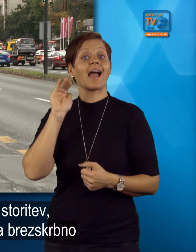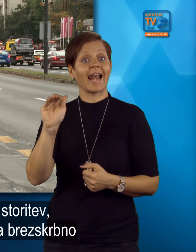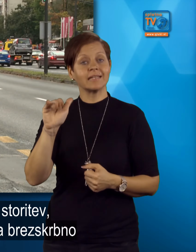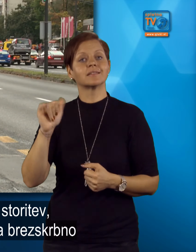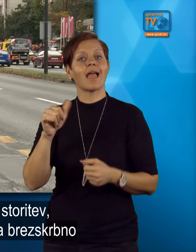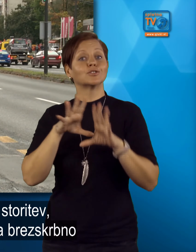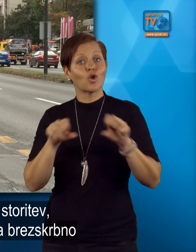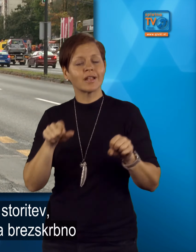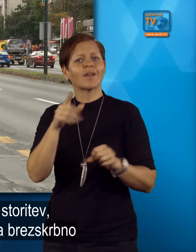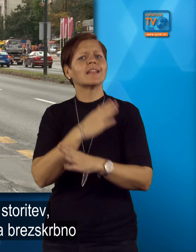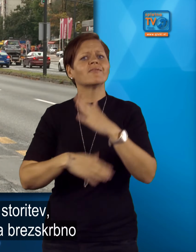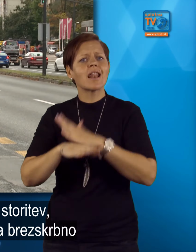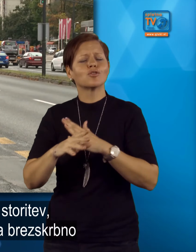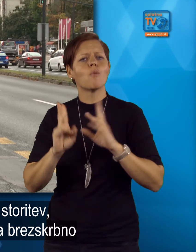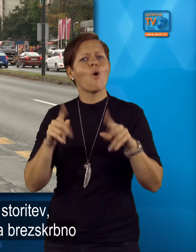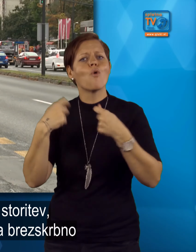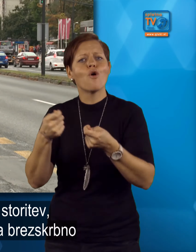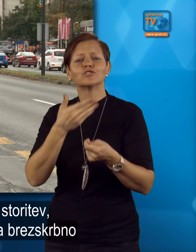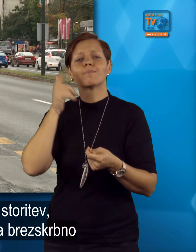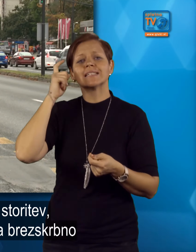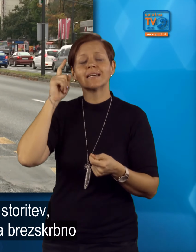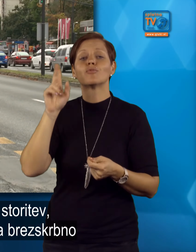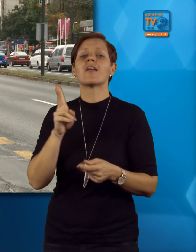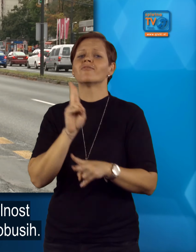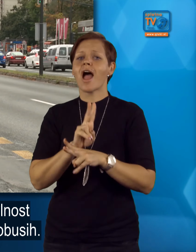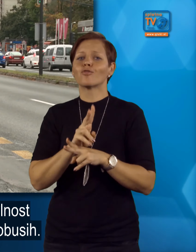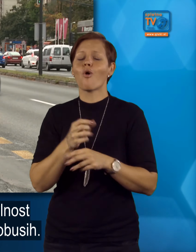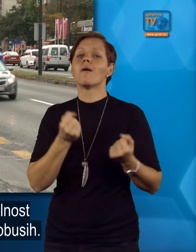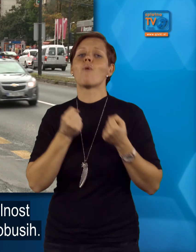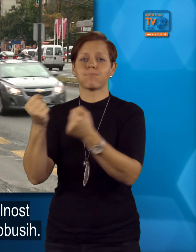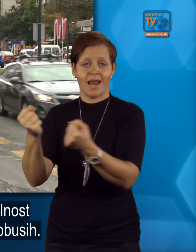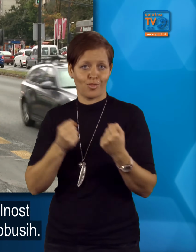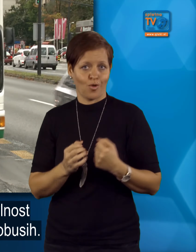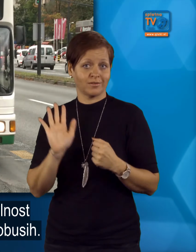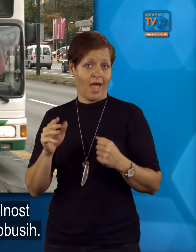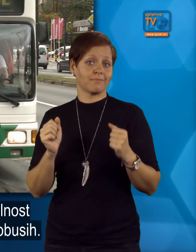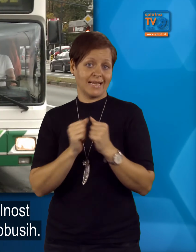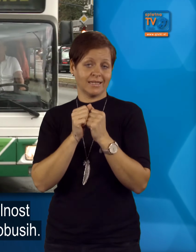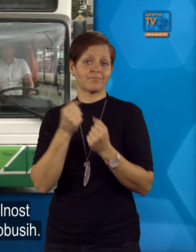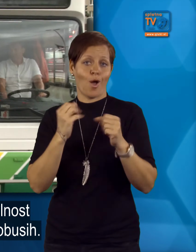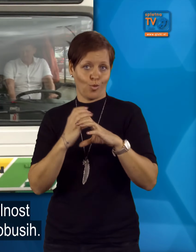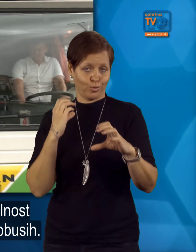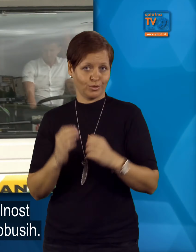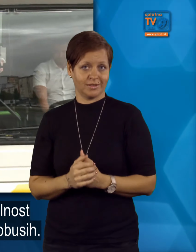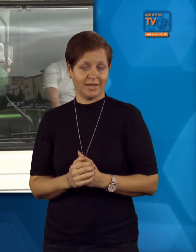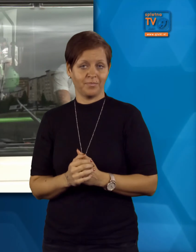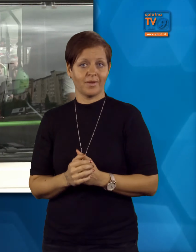Prevoz na klic je storitev, ki invalidom omogoča brezskrbno in varno mobilnost na mestnih avtobusih.